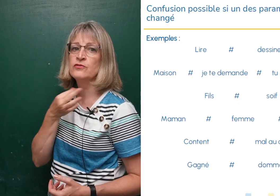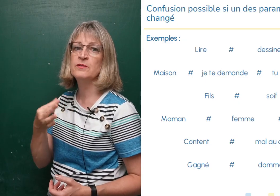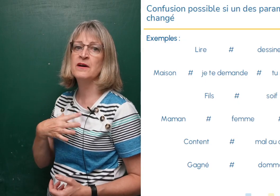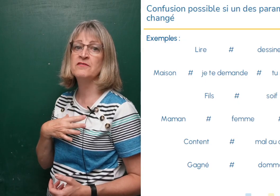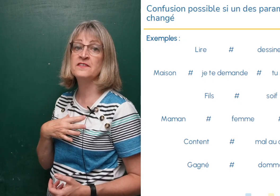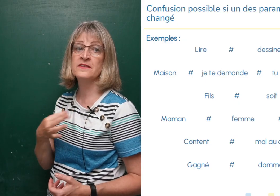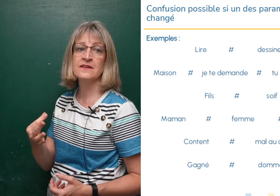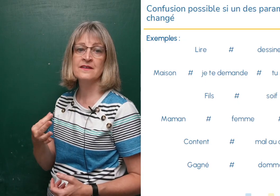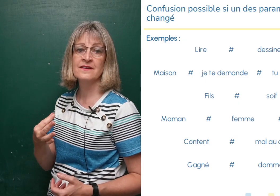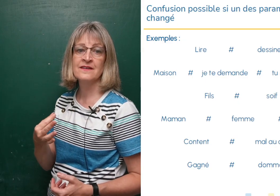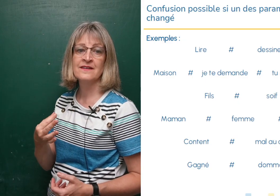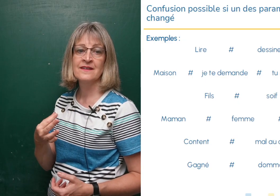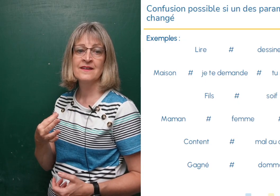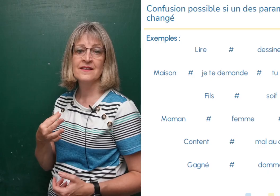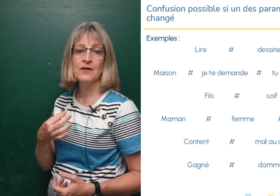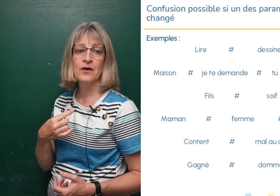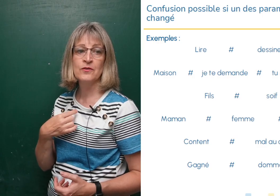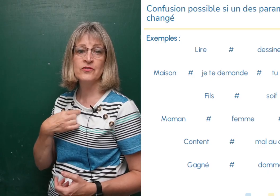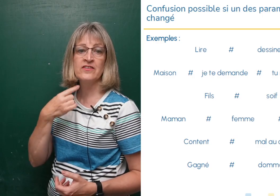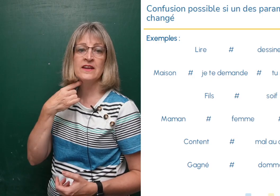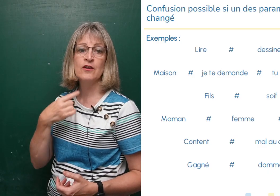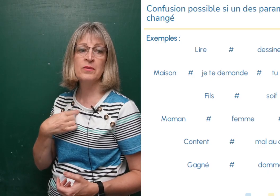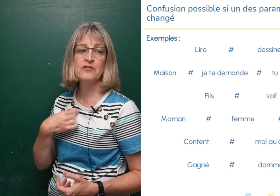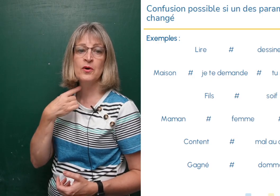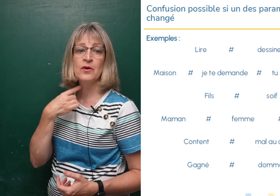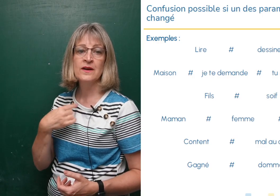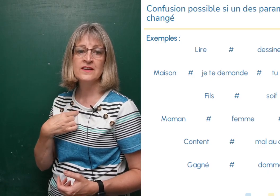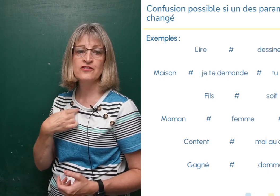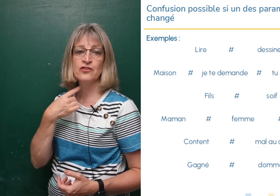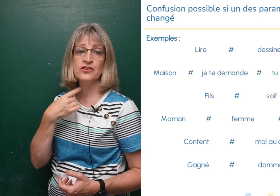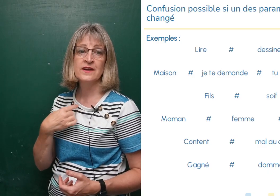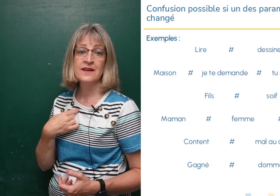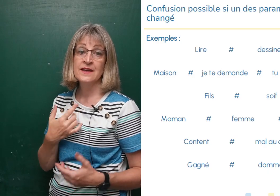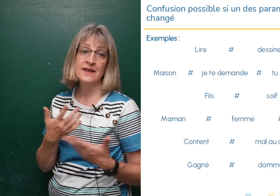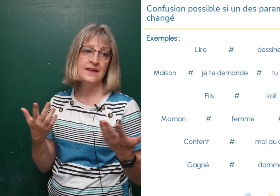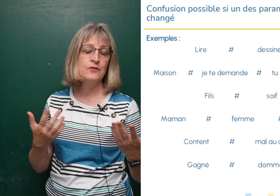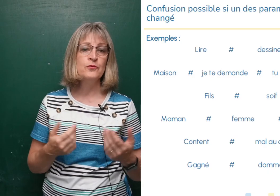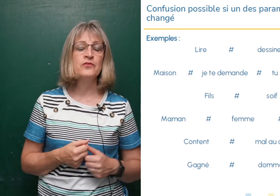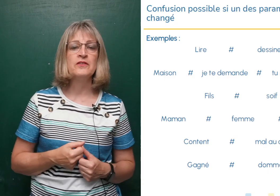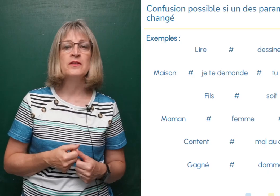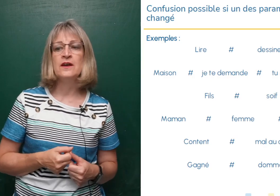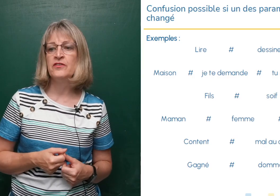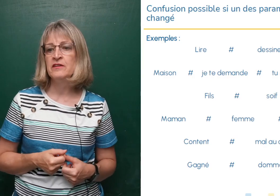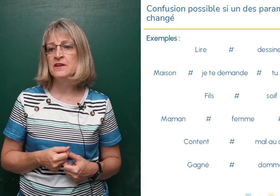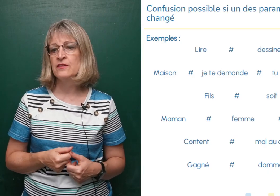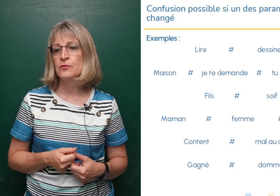pas fils. D'accord? Donc ça, c'est l'emplacement qui change et du coup, ça donne une signification